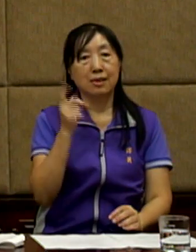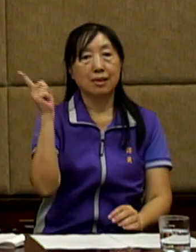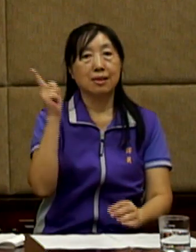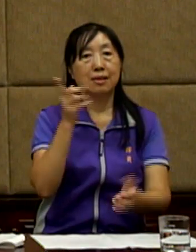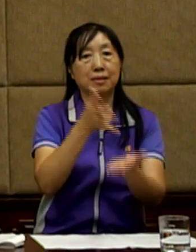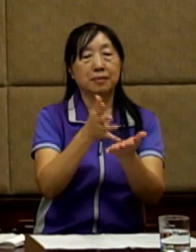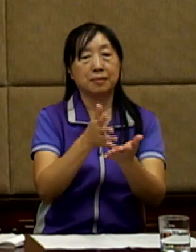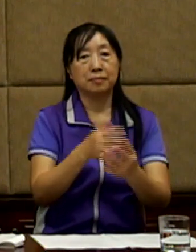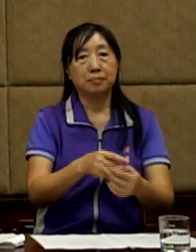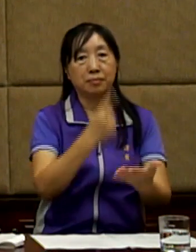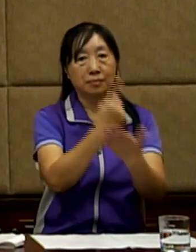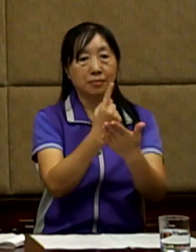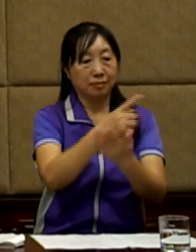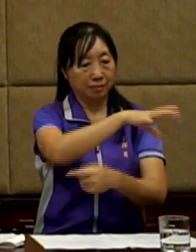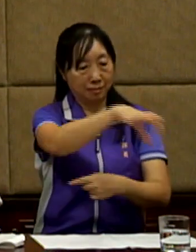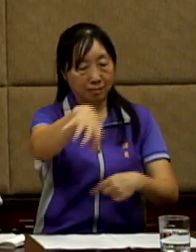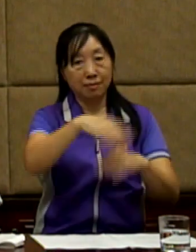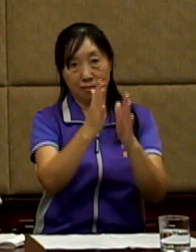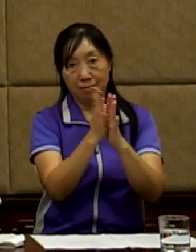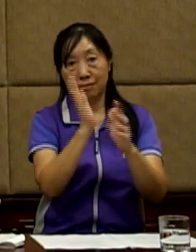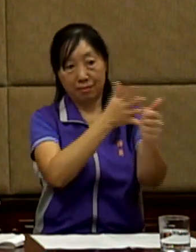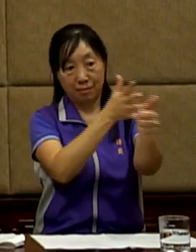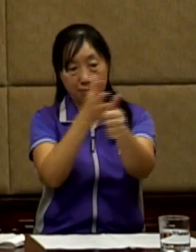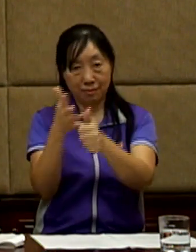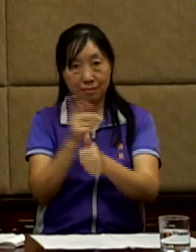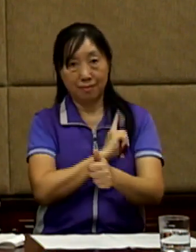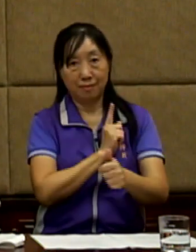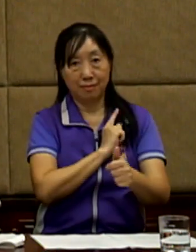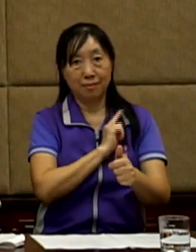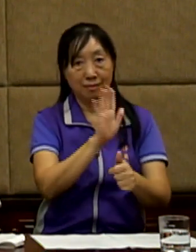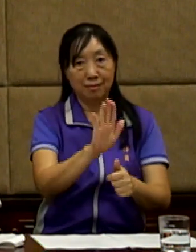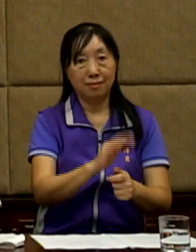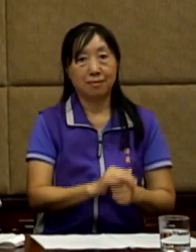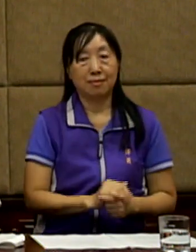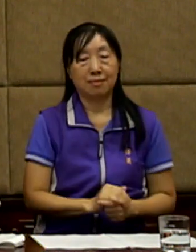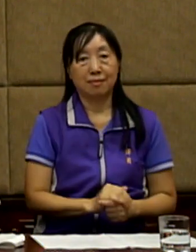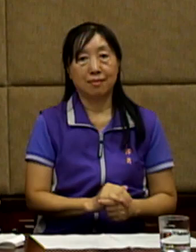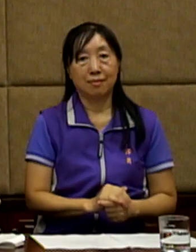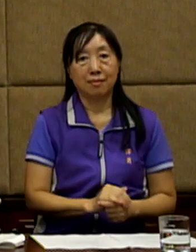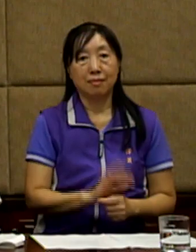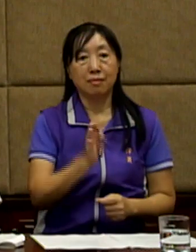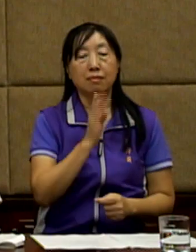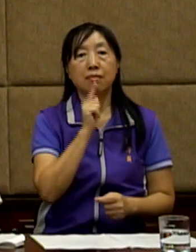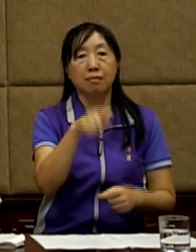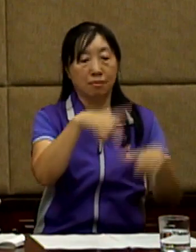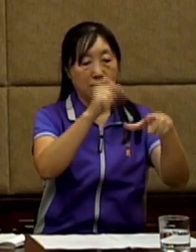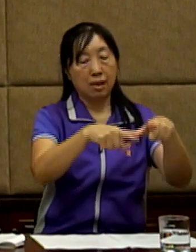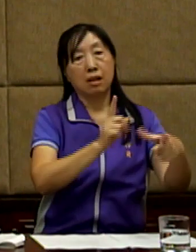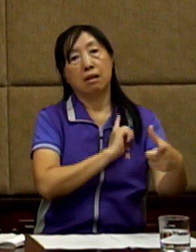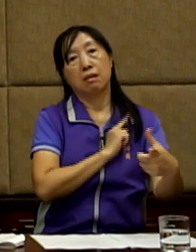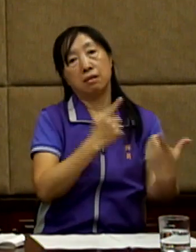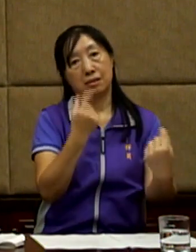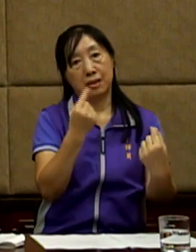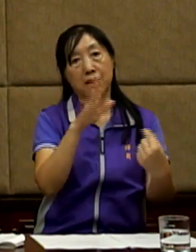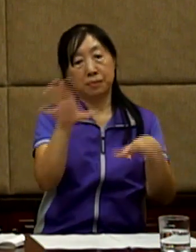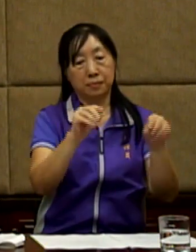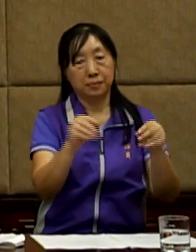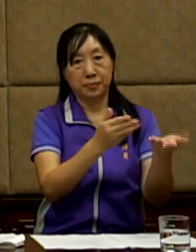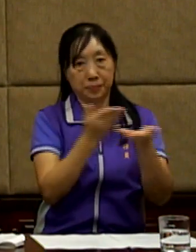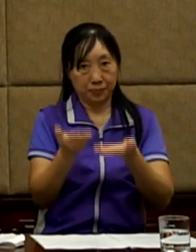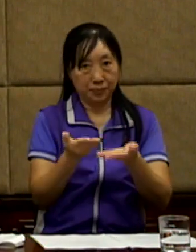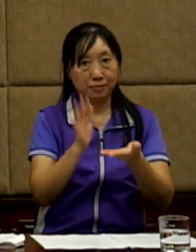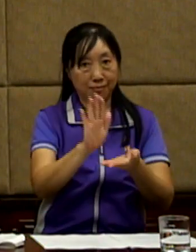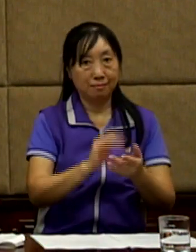的各个县市政府也会有调查啦，但是那个系统经营者自己也有产出啦，那两